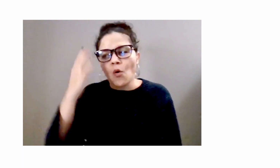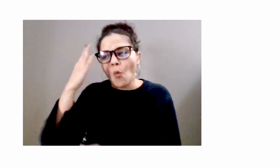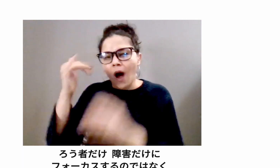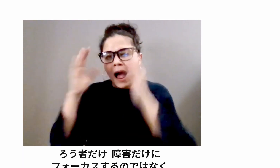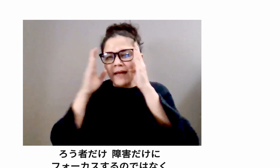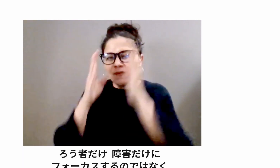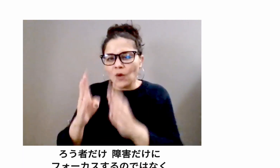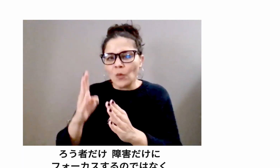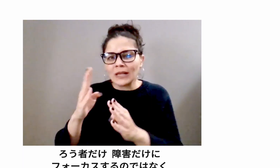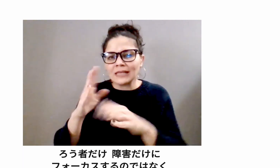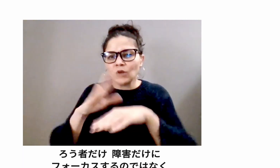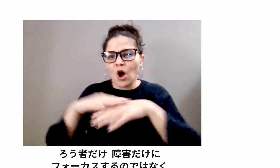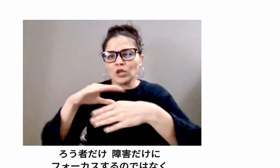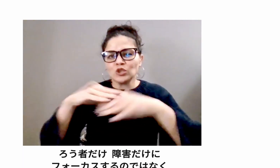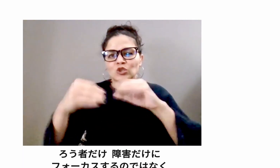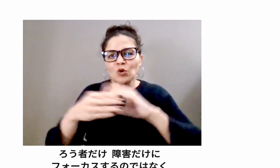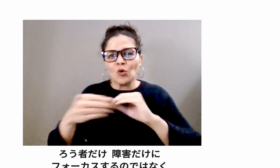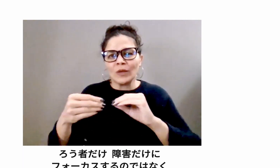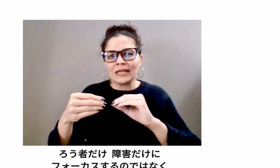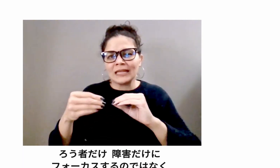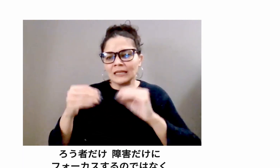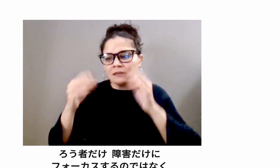そのろう者だけにフォーカスするのではなく、また